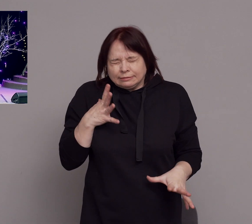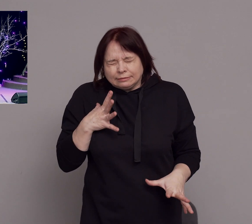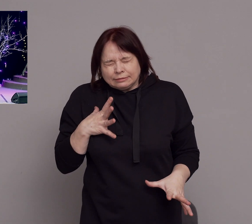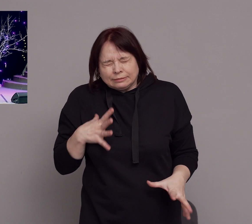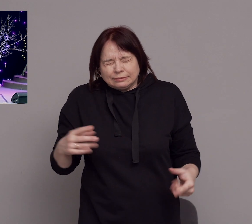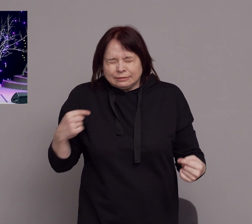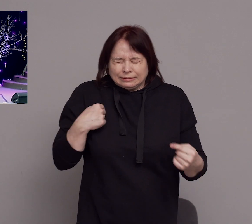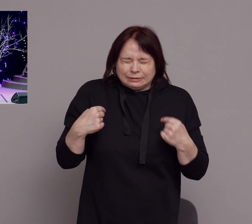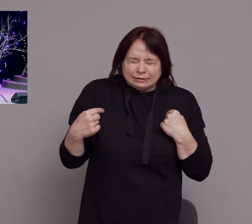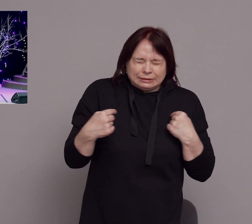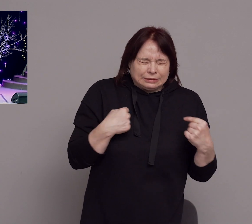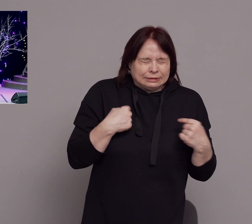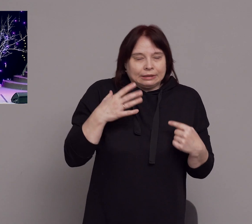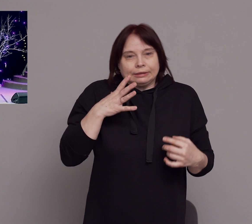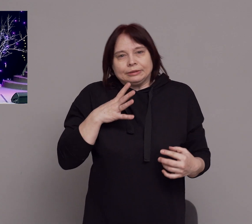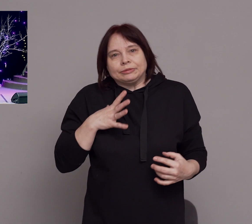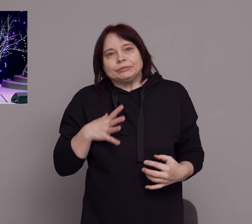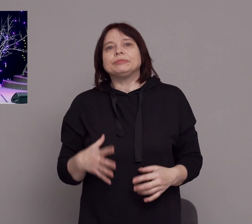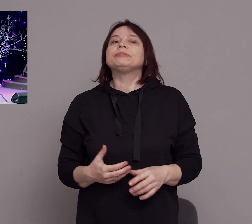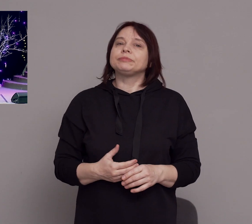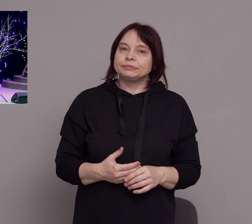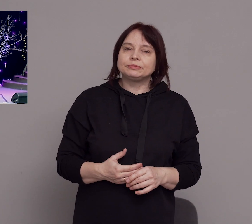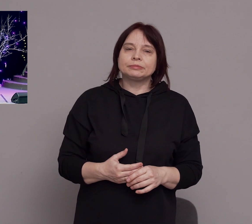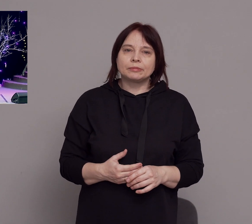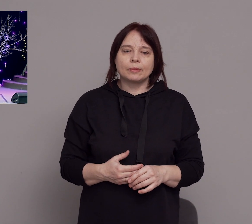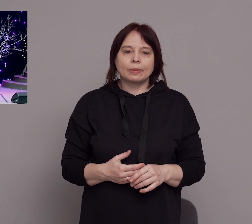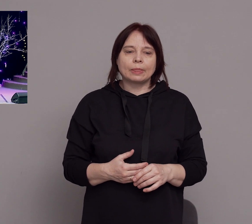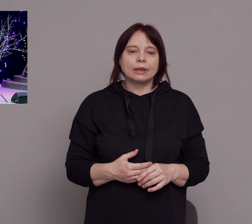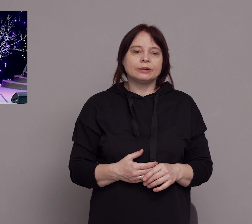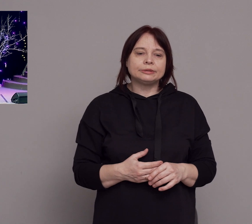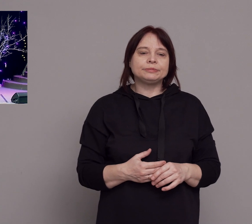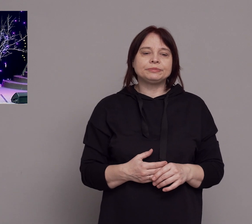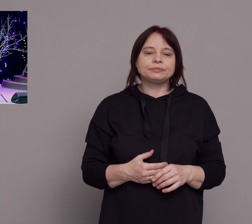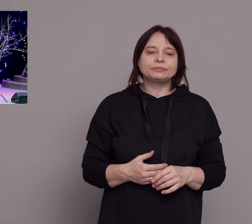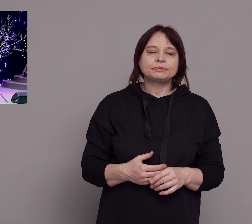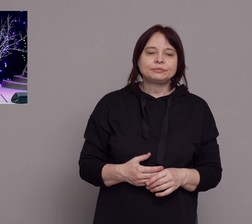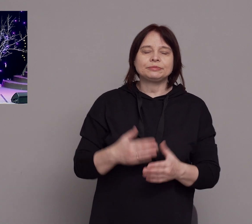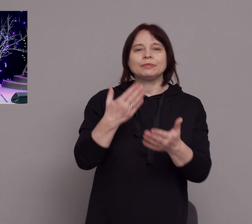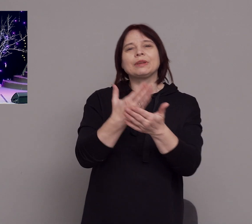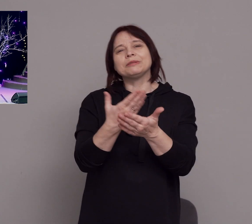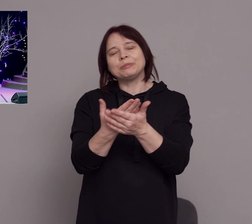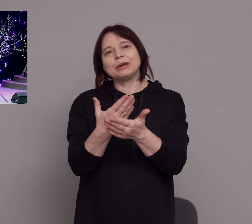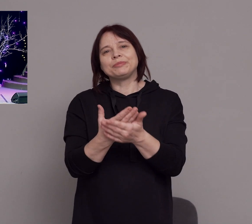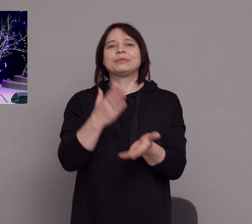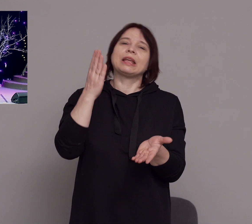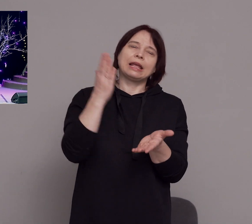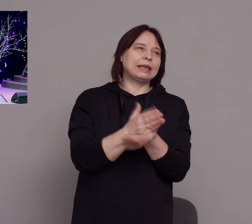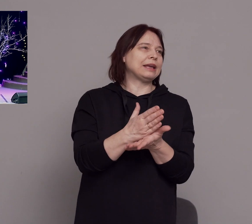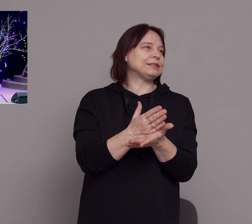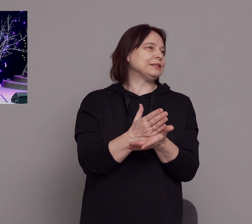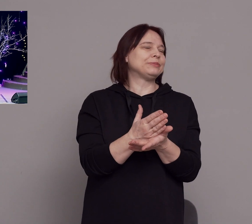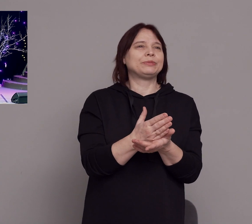Может быть, кто-то видел такие ролики, когда есть такие видео, когда знаменитые футболисты, которые очень хорошо